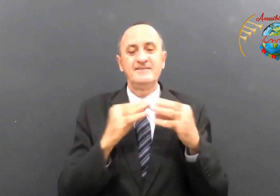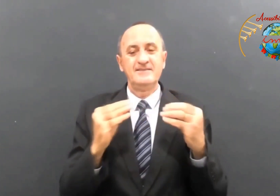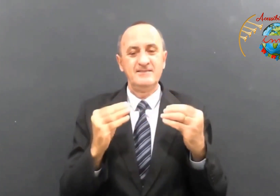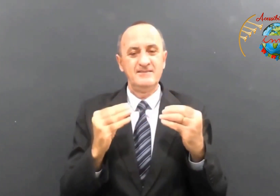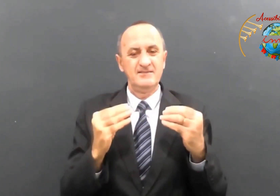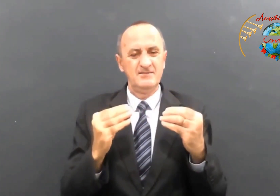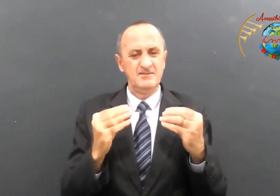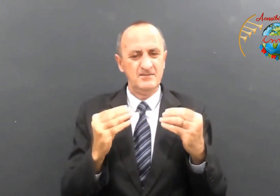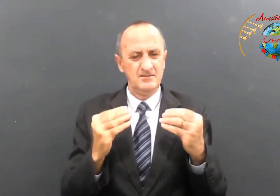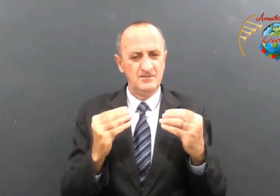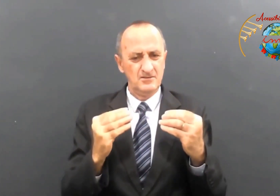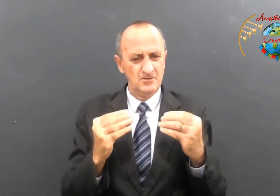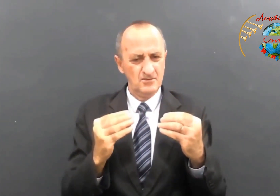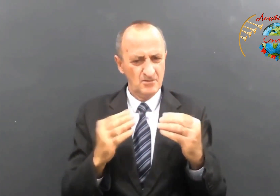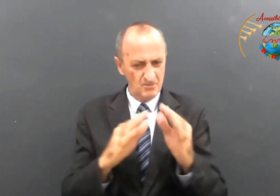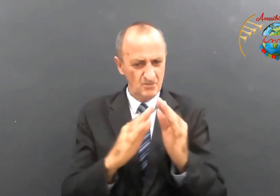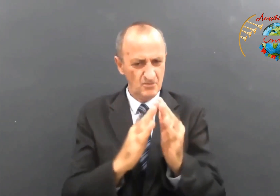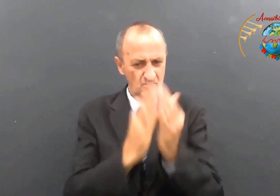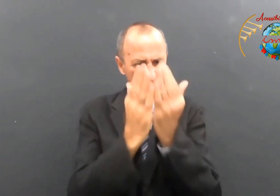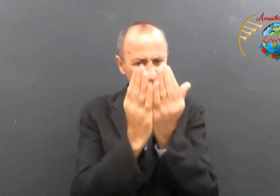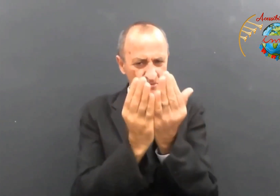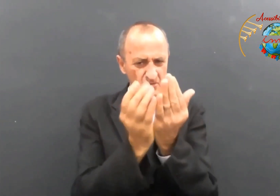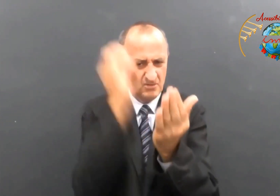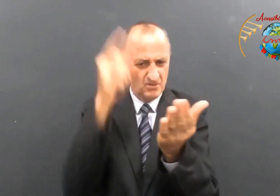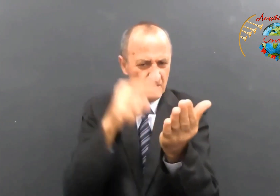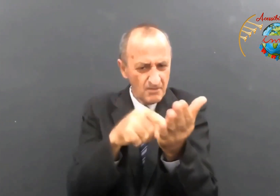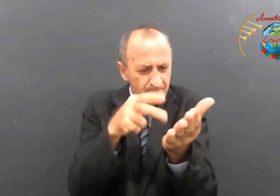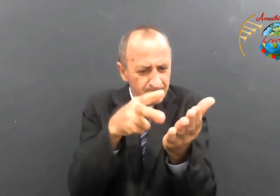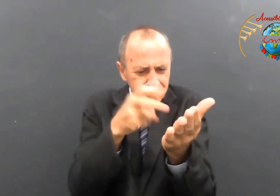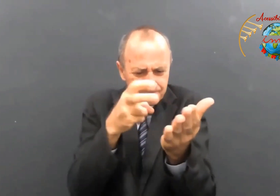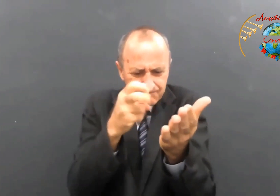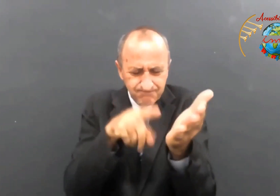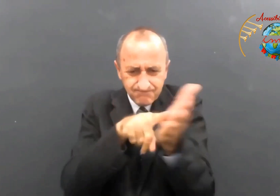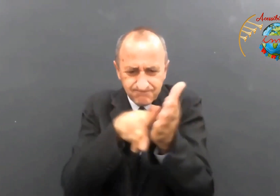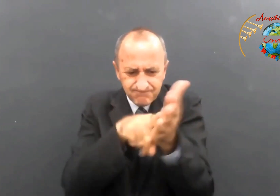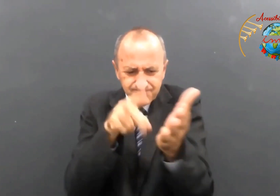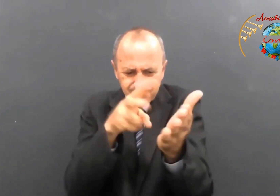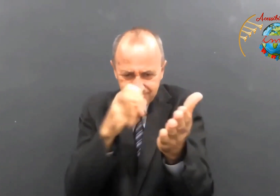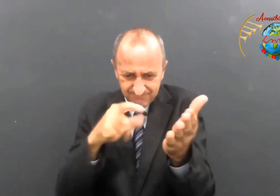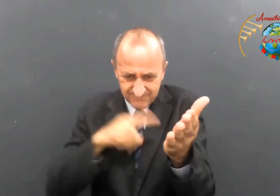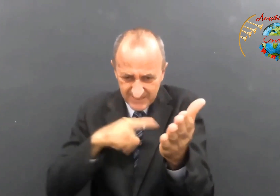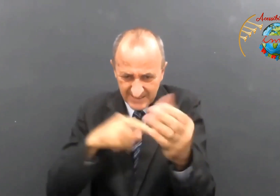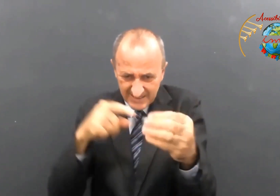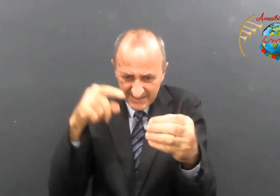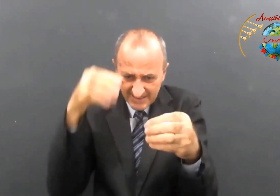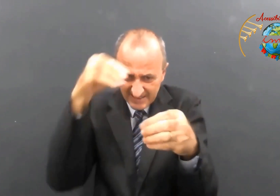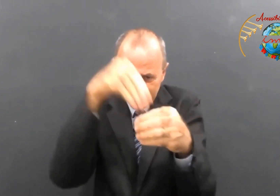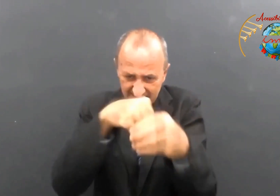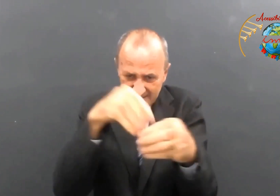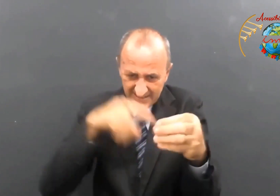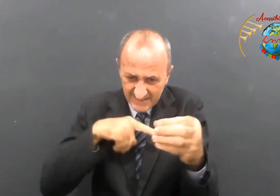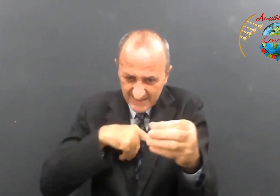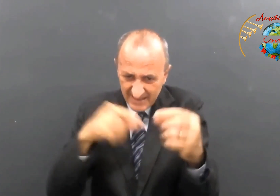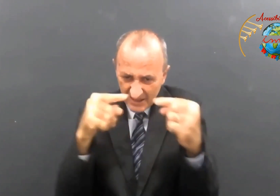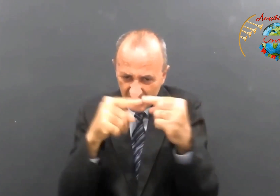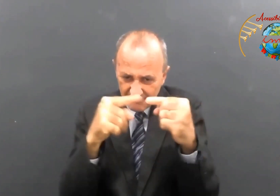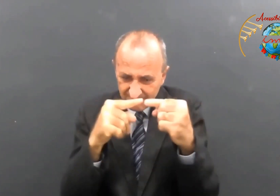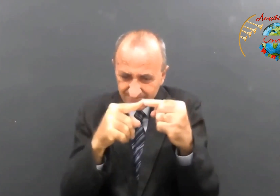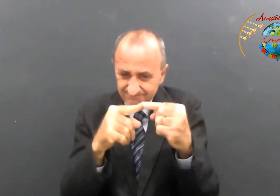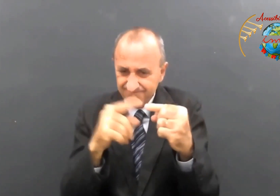E isso está na palavra de Deus, quando examinamos a palavra de Deus? Não. Isso não se